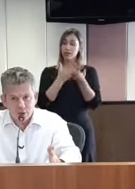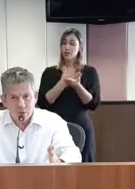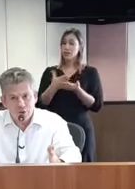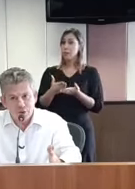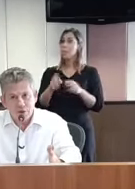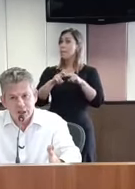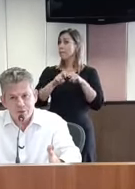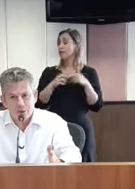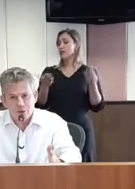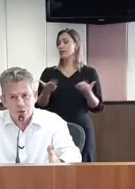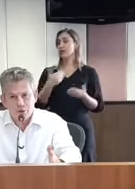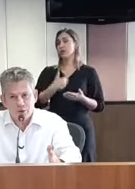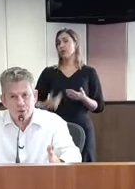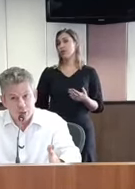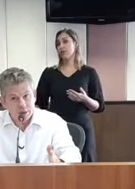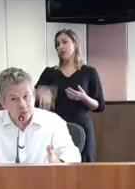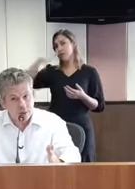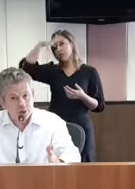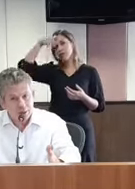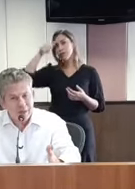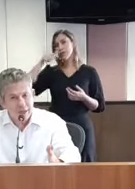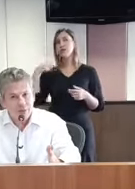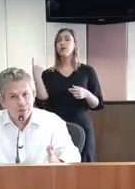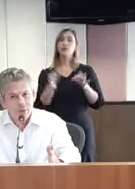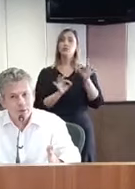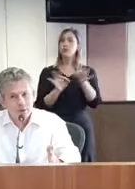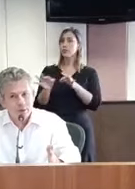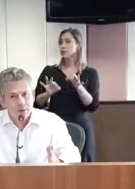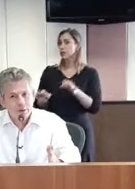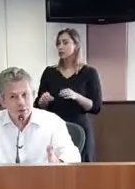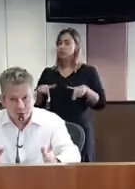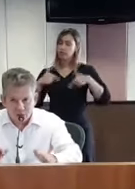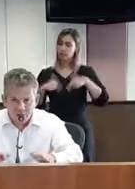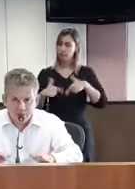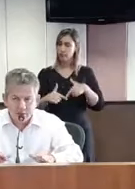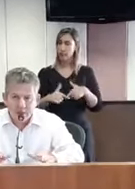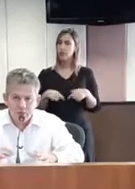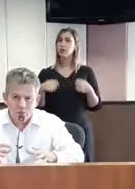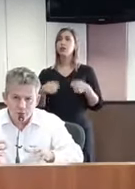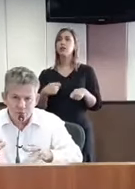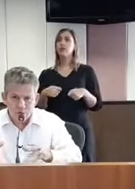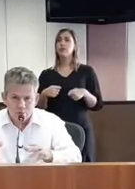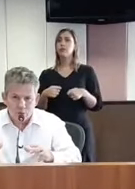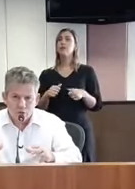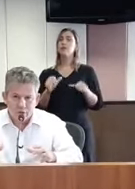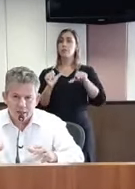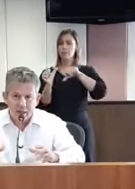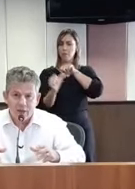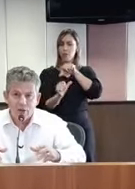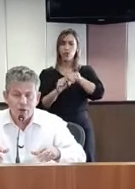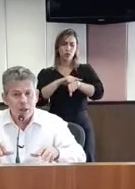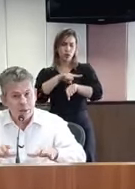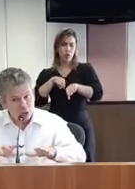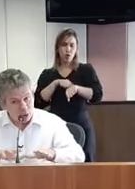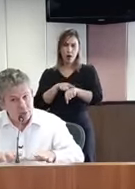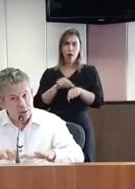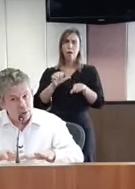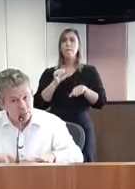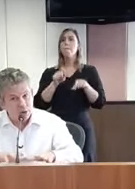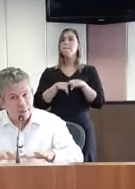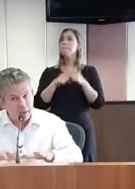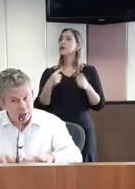que aqui no governo do estado de Mato Grosso, nós estamos trabalhando. Estamos revezando, mudamos um pouco os horários, mas